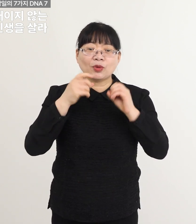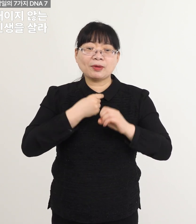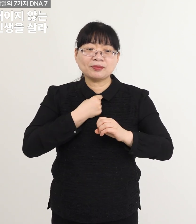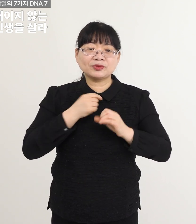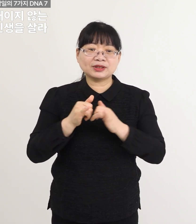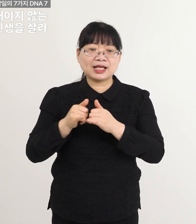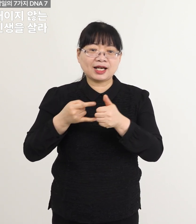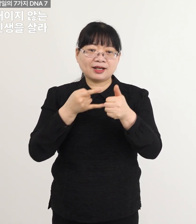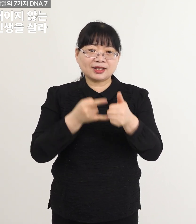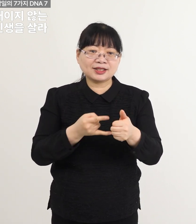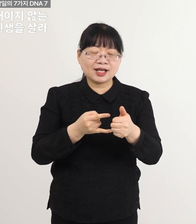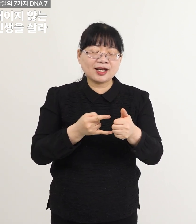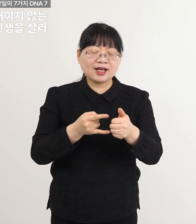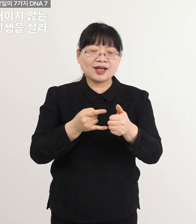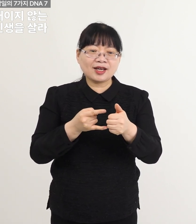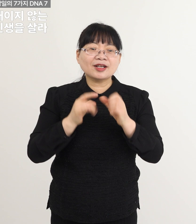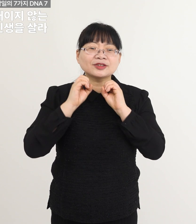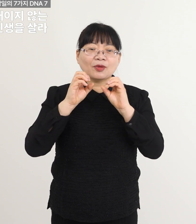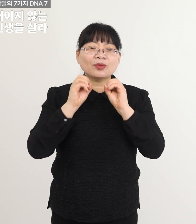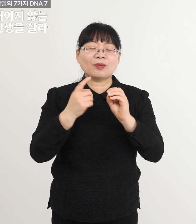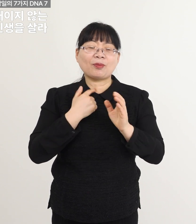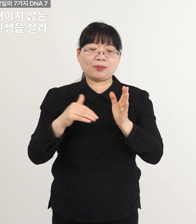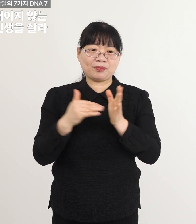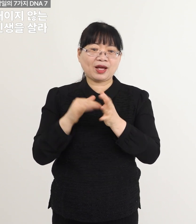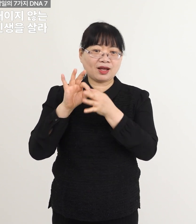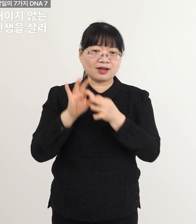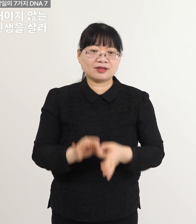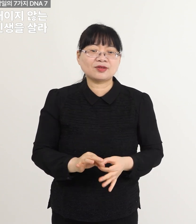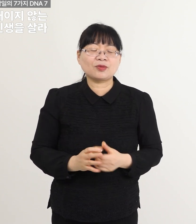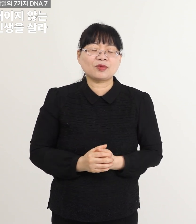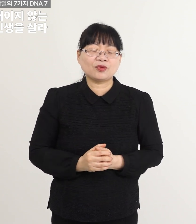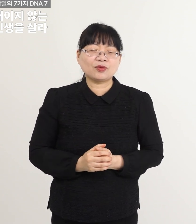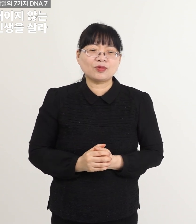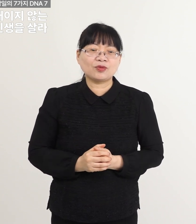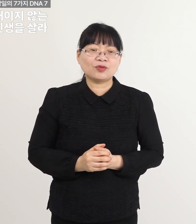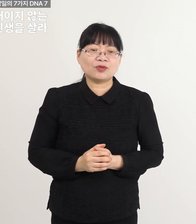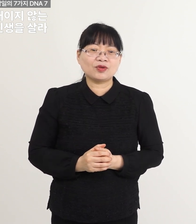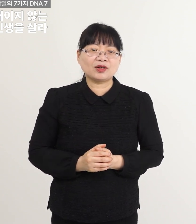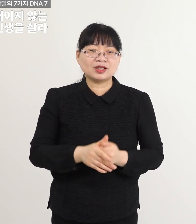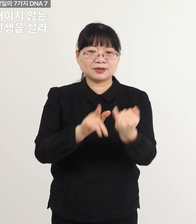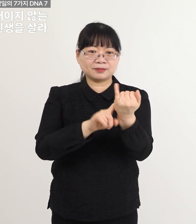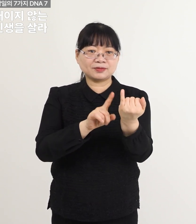싶은 사람을 전도를 하는 거예요. 계속. 그래서 그분이